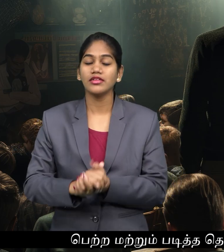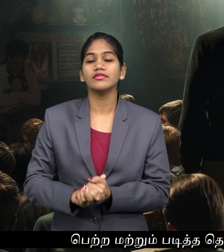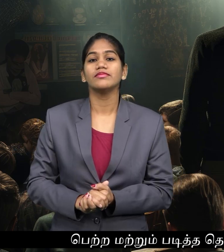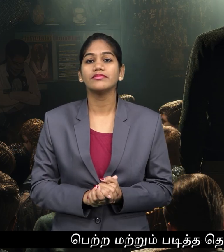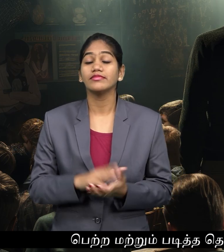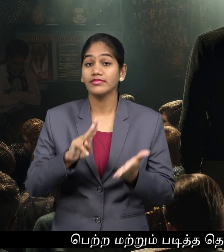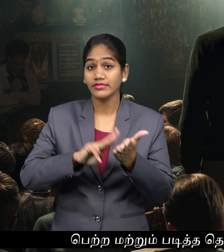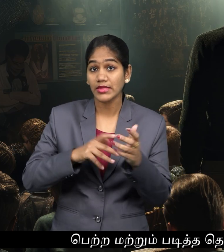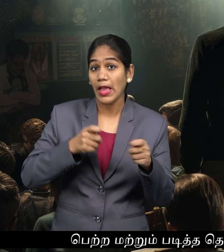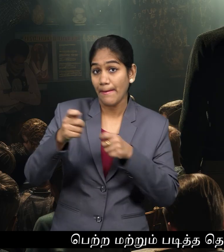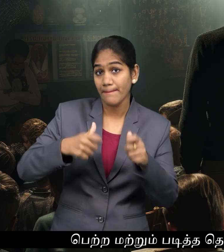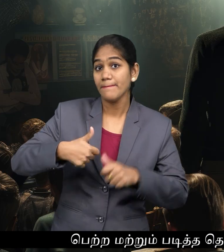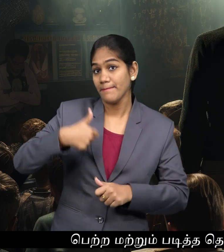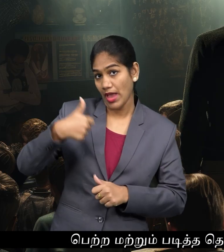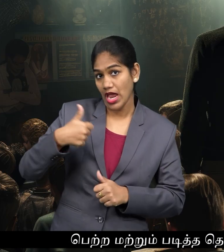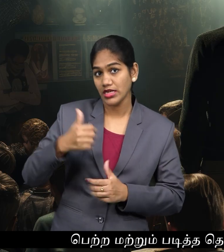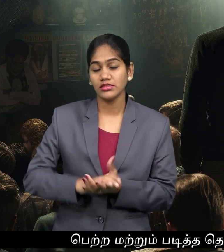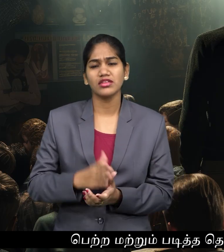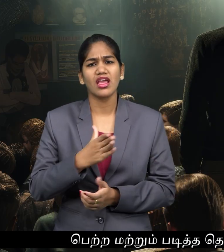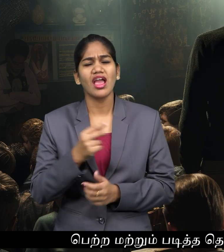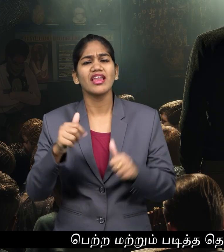தொழிலாளர்கள் தேவைப்படுகின்றனர்.